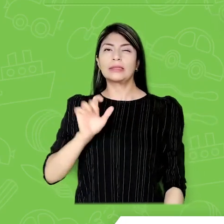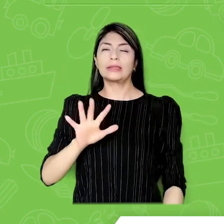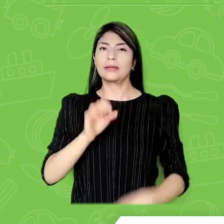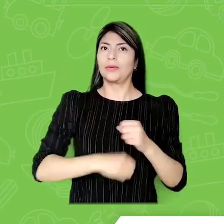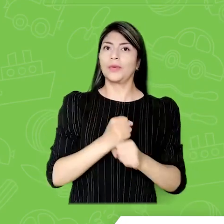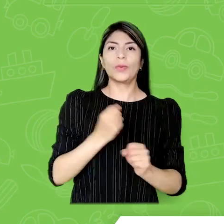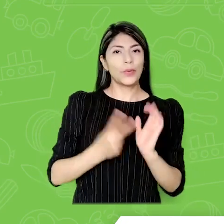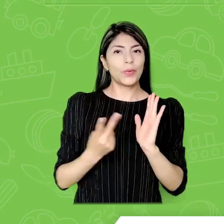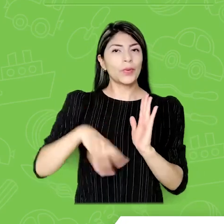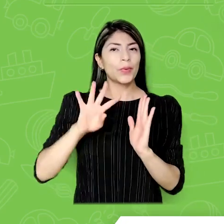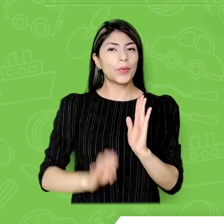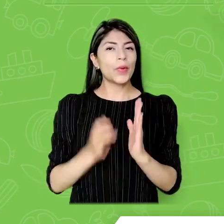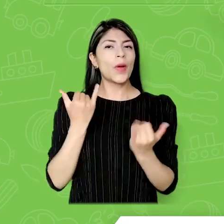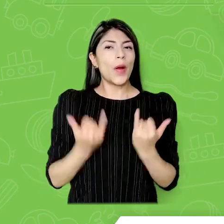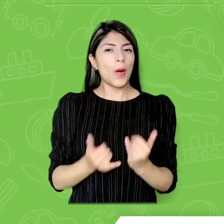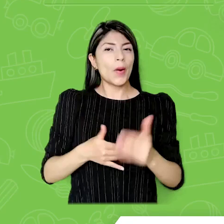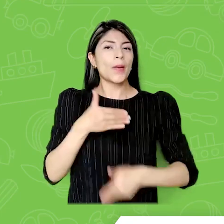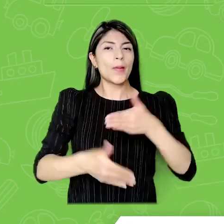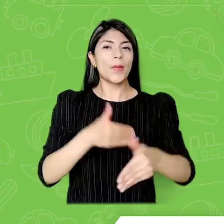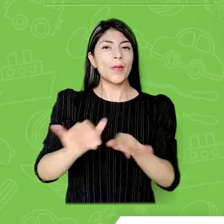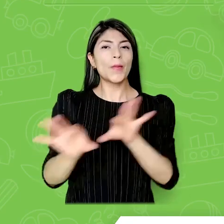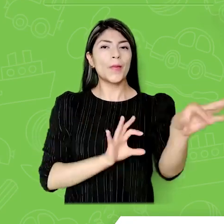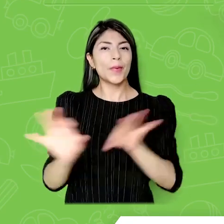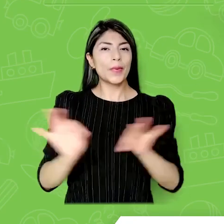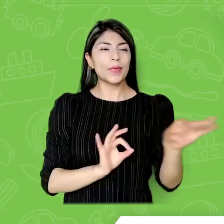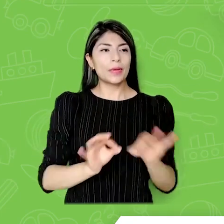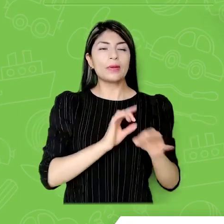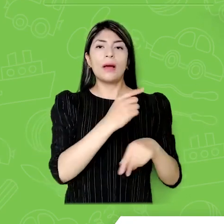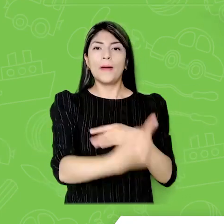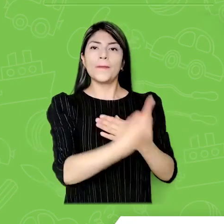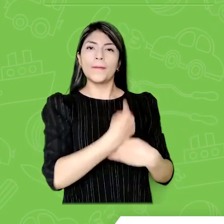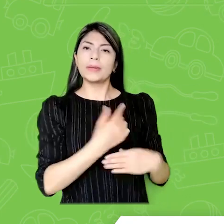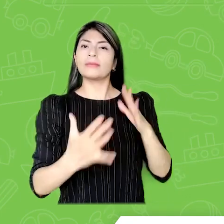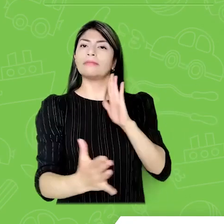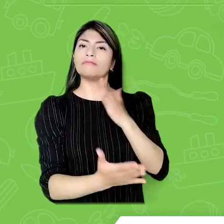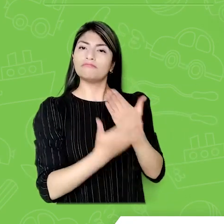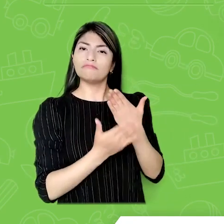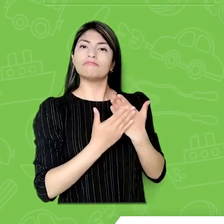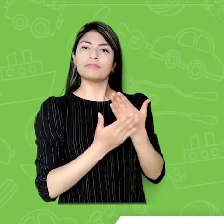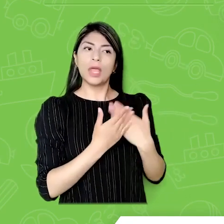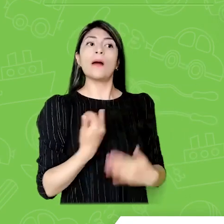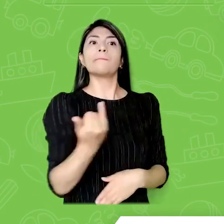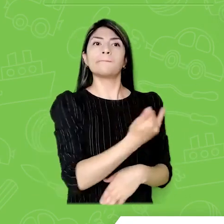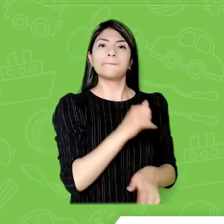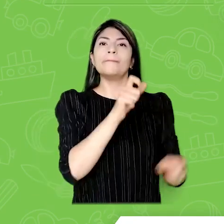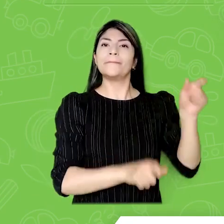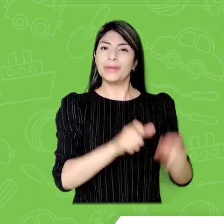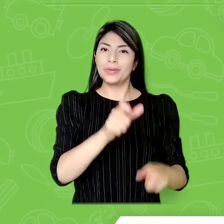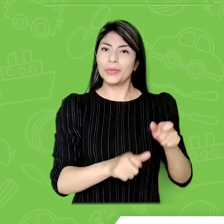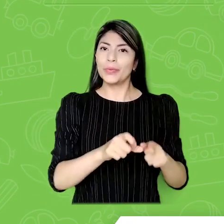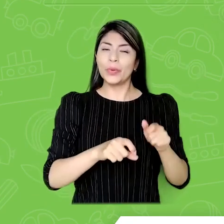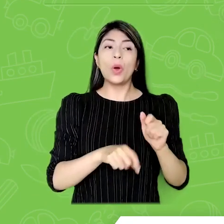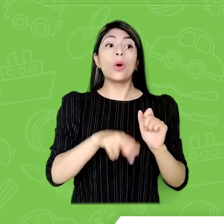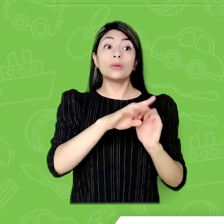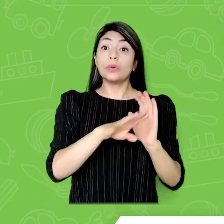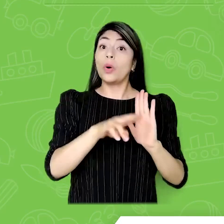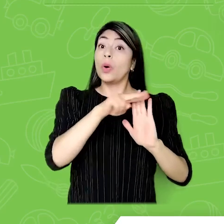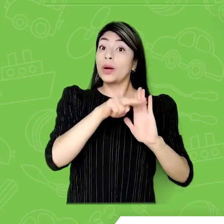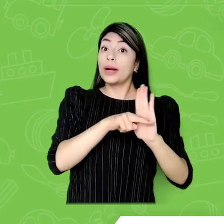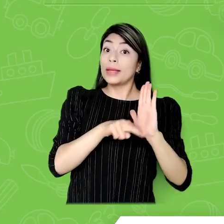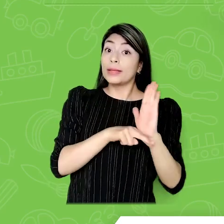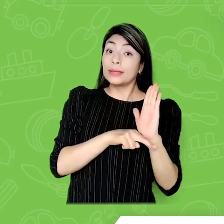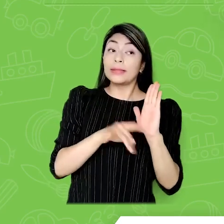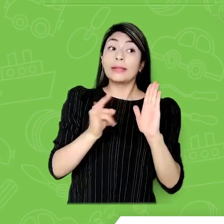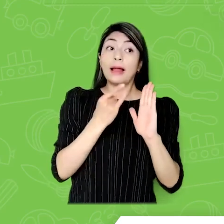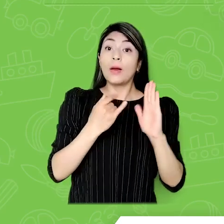proceso de selección la entidad reportó la existencia de empleos sin requisito mínimo de experiencia. Con relación a la